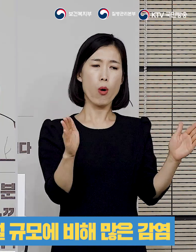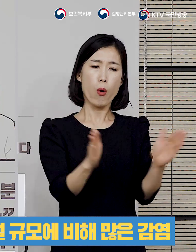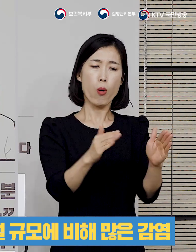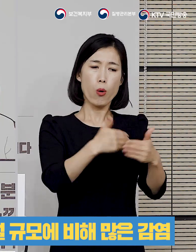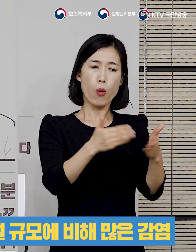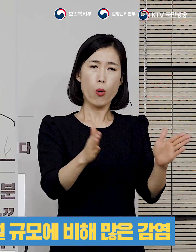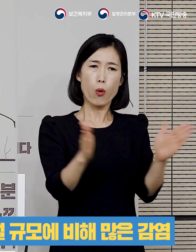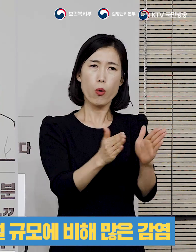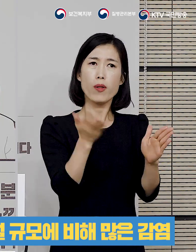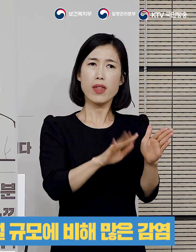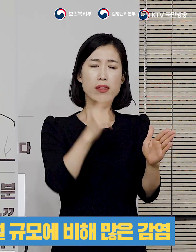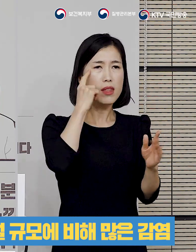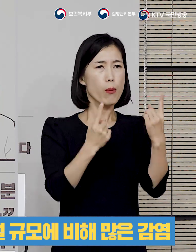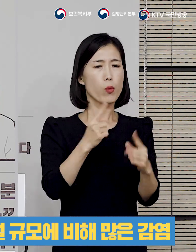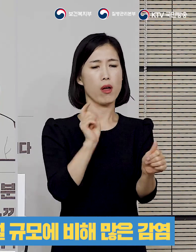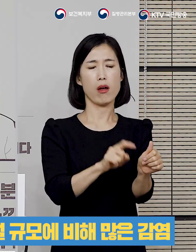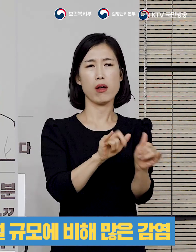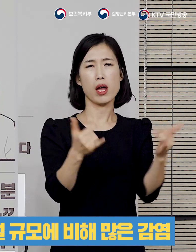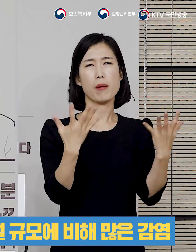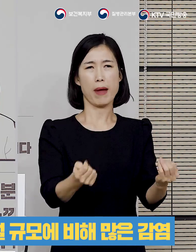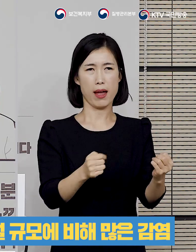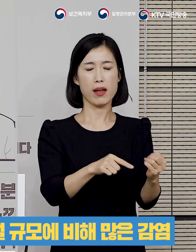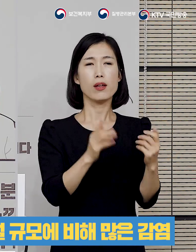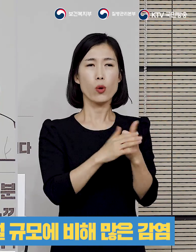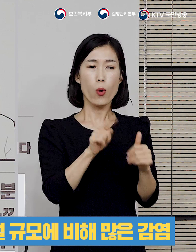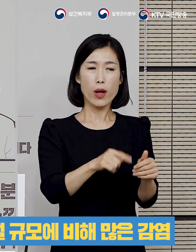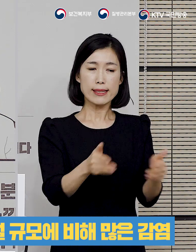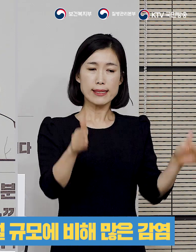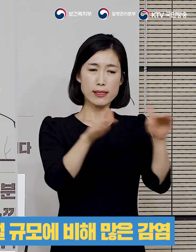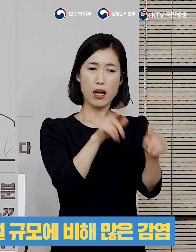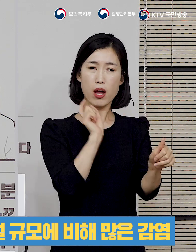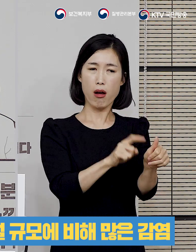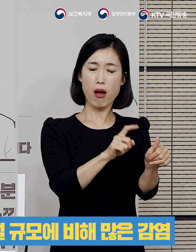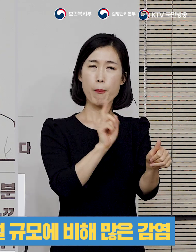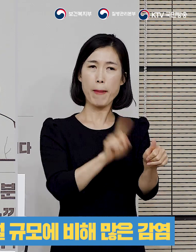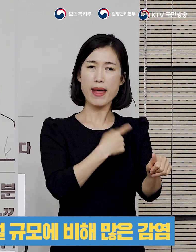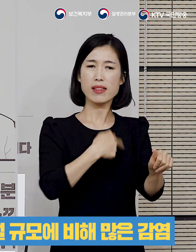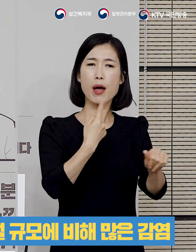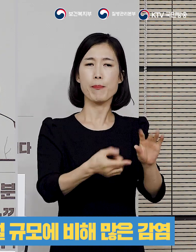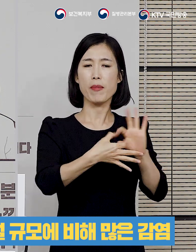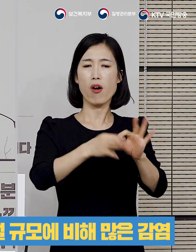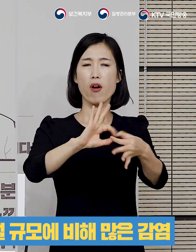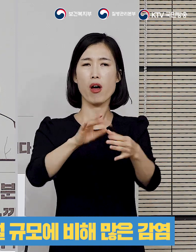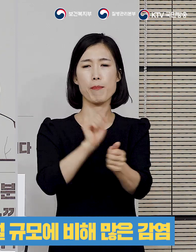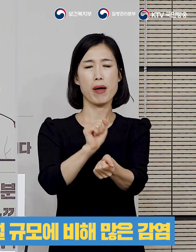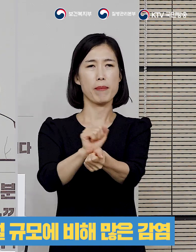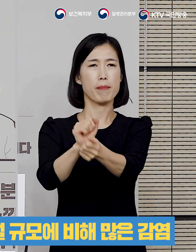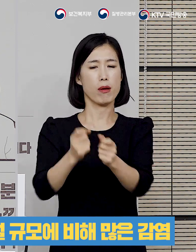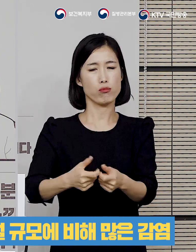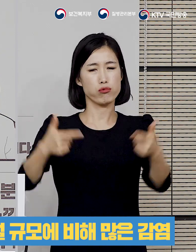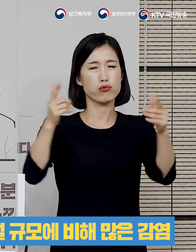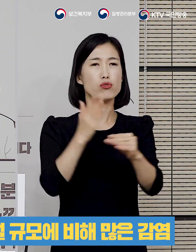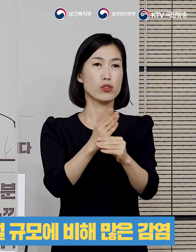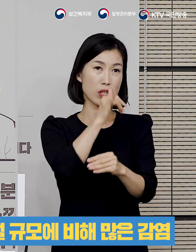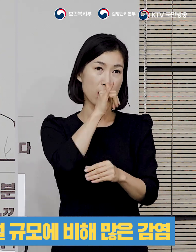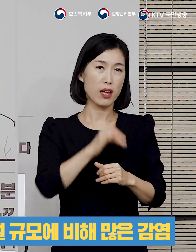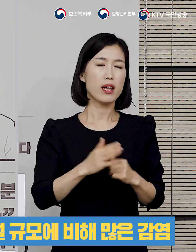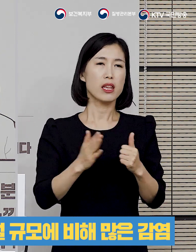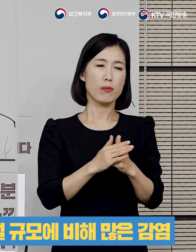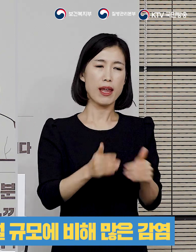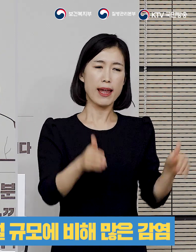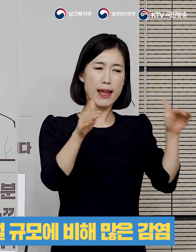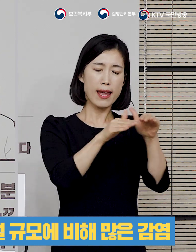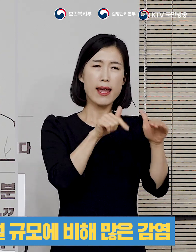시설 규모에 비해 많은 감염자가 나왔으며 이 시설들에서 시작된 감염들이 연쇄적으로